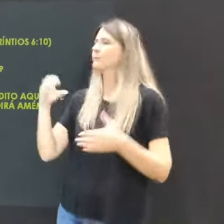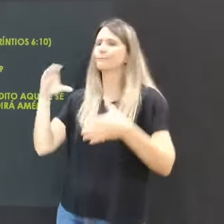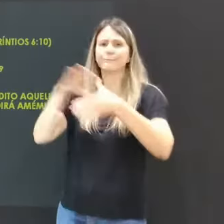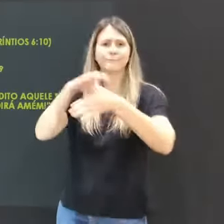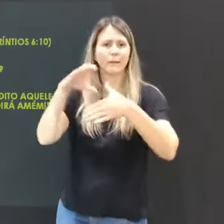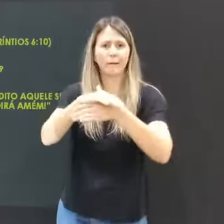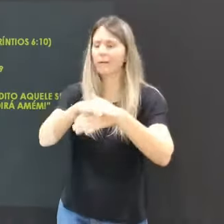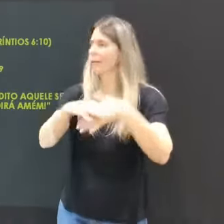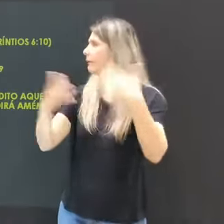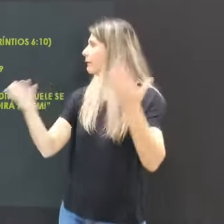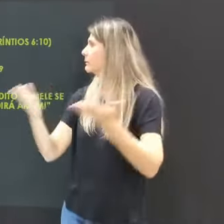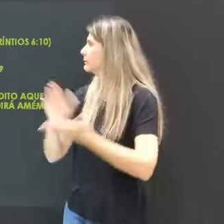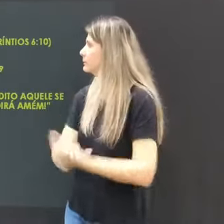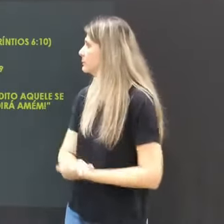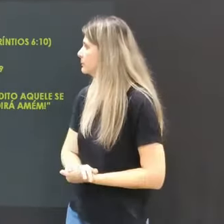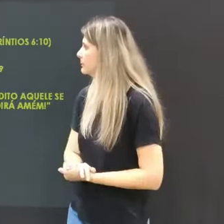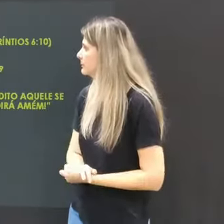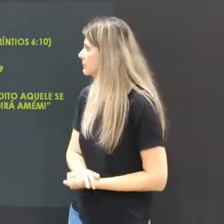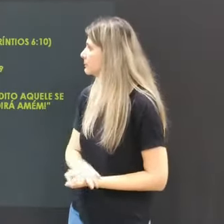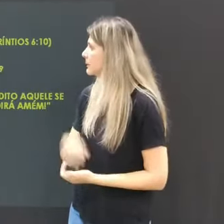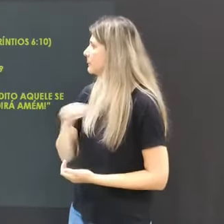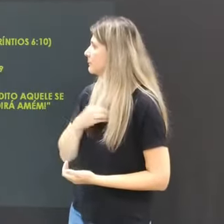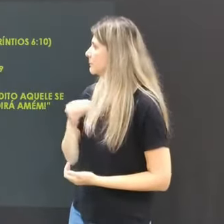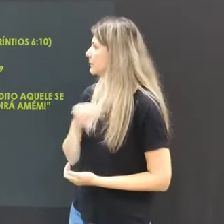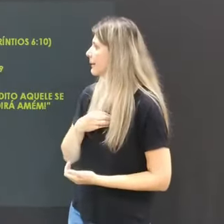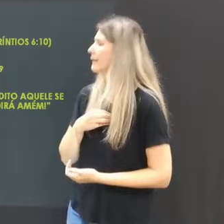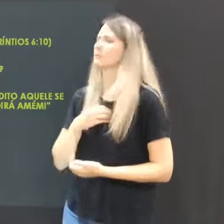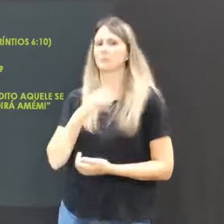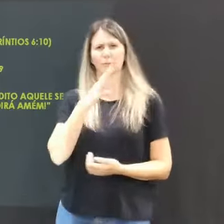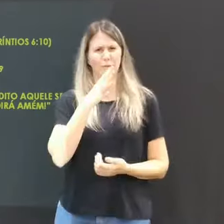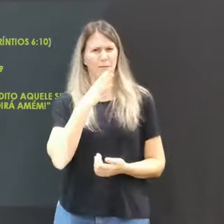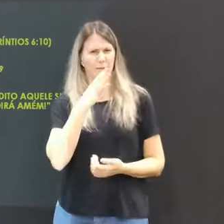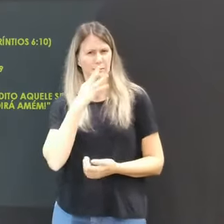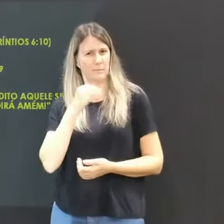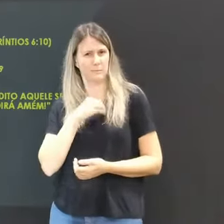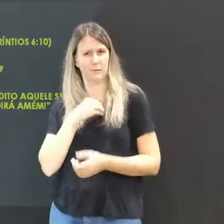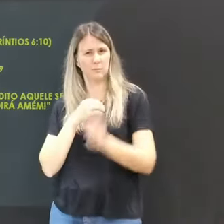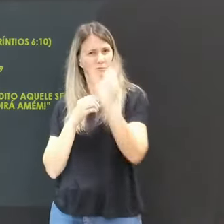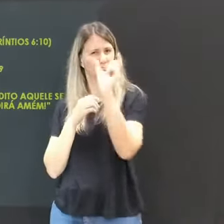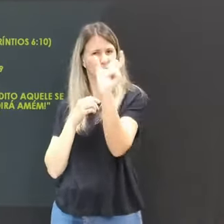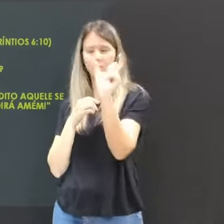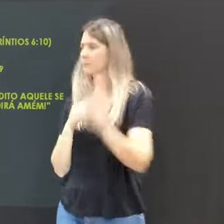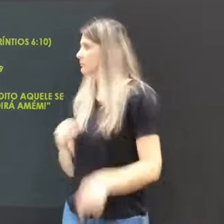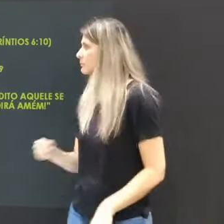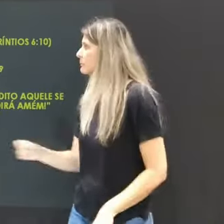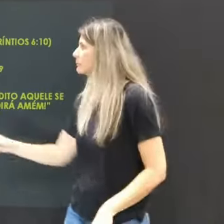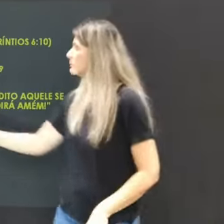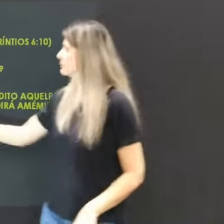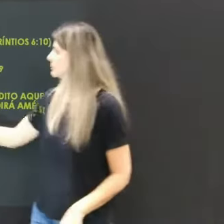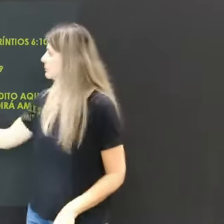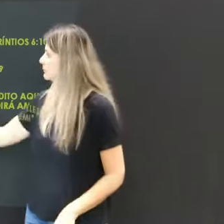Fala sobre lesbianismo. Vários textos, tá vendo? Você conhece essas palavras? Olha, vê essa palavra aqui,